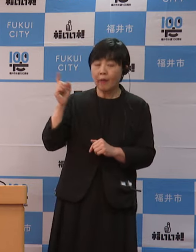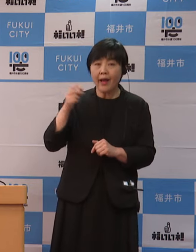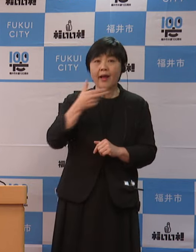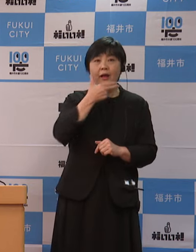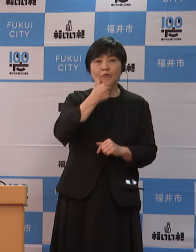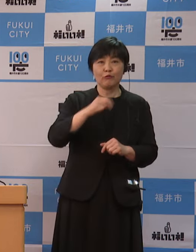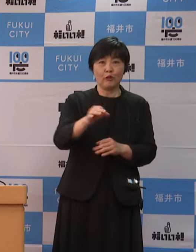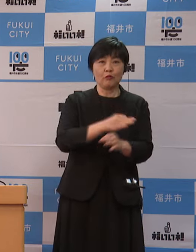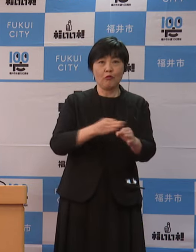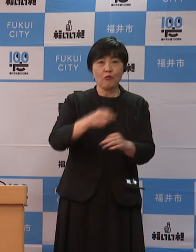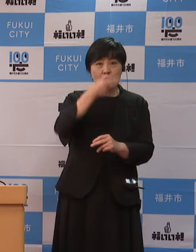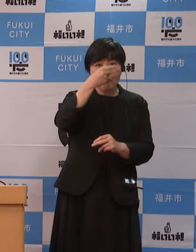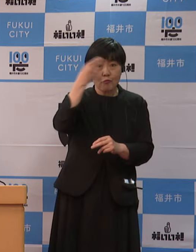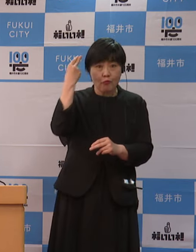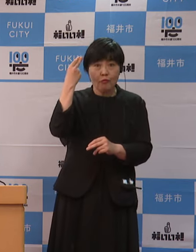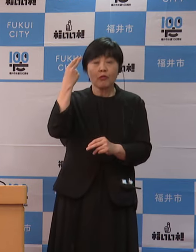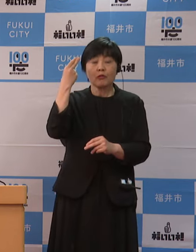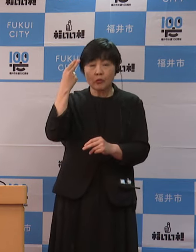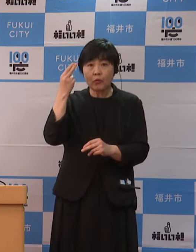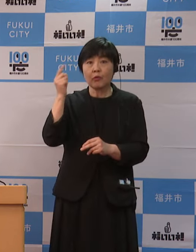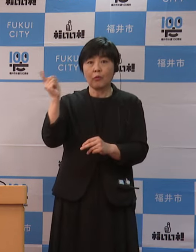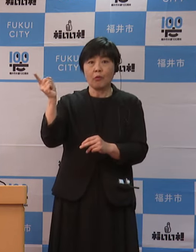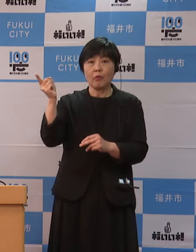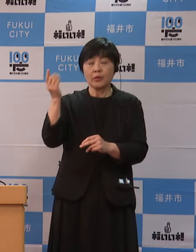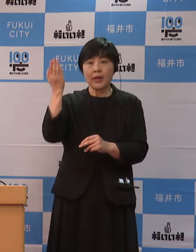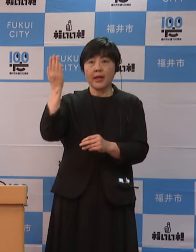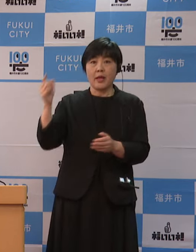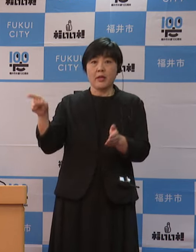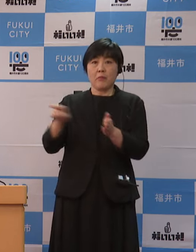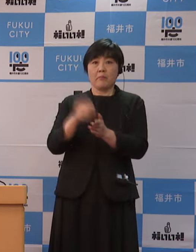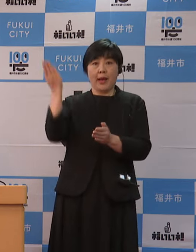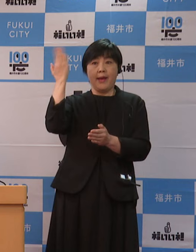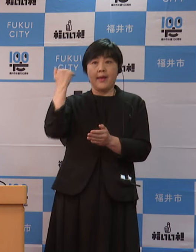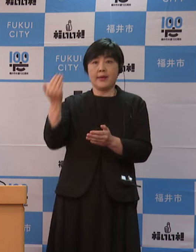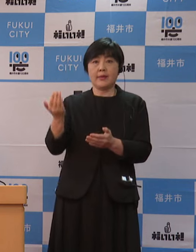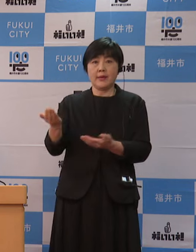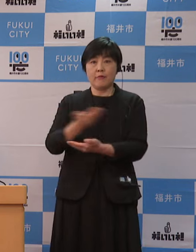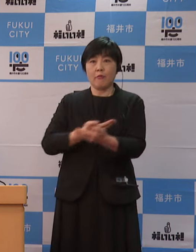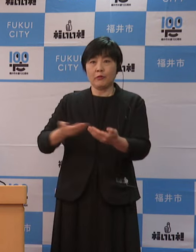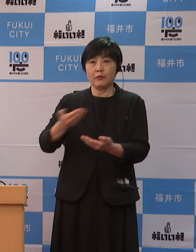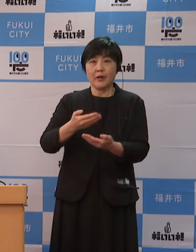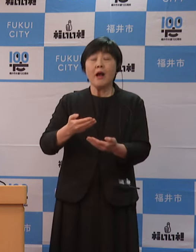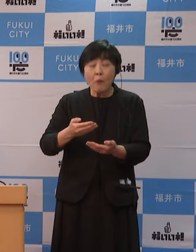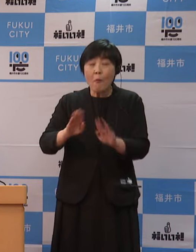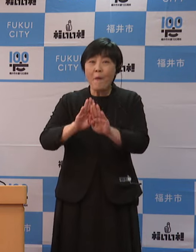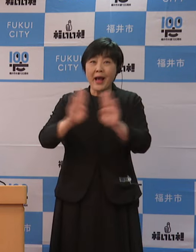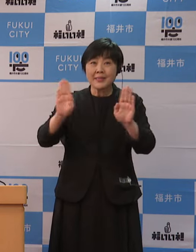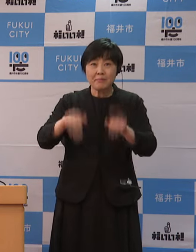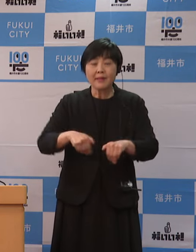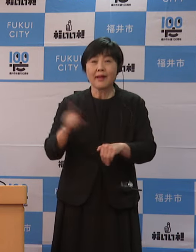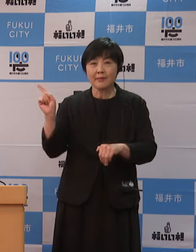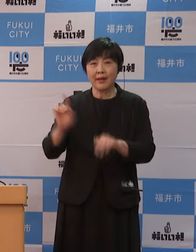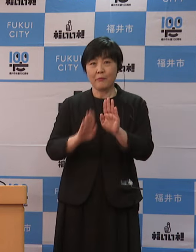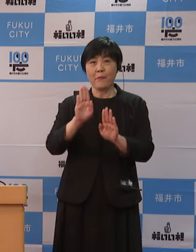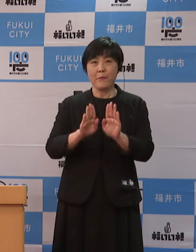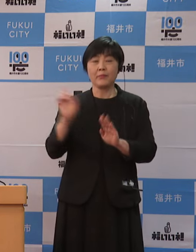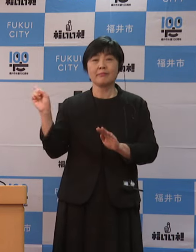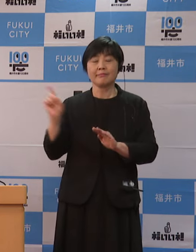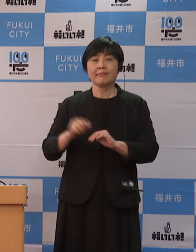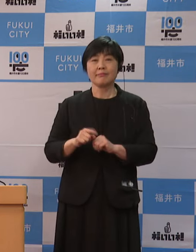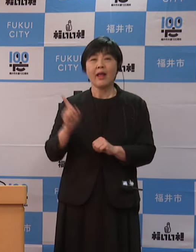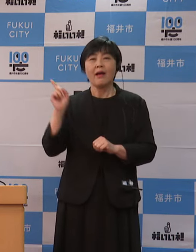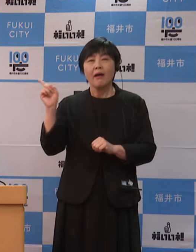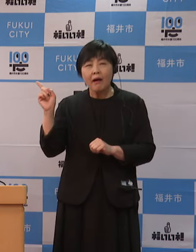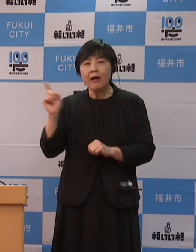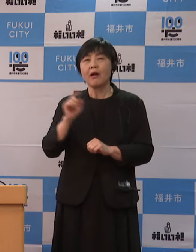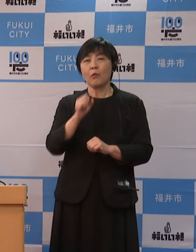と何らかのこうやり取りをしていると、交流が始まっているというようなところでございます。これは雰囲気をこうい